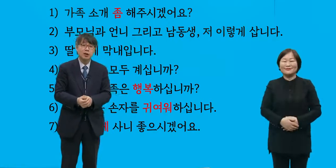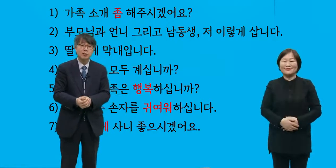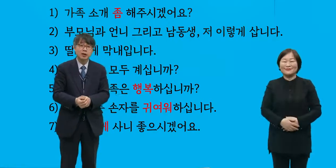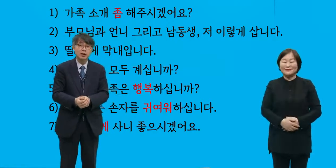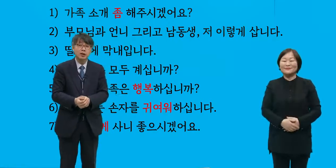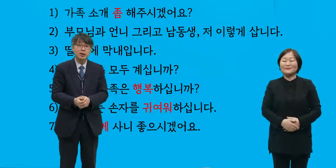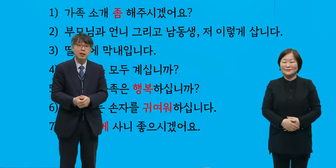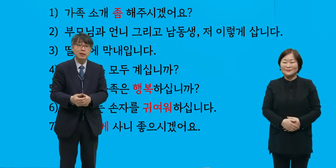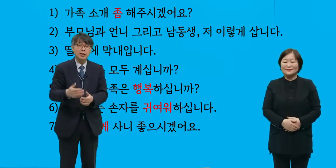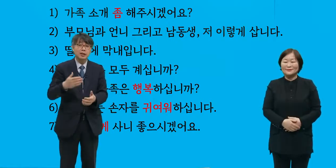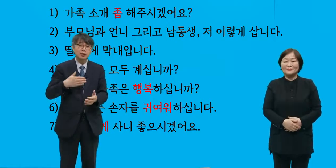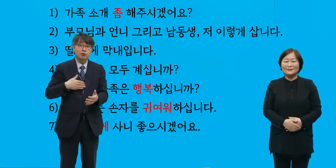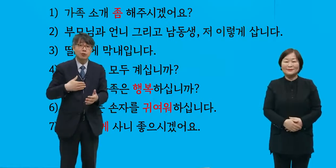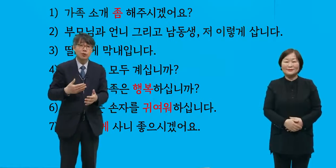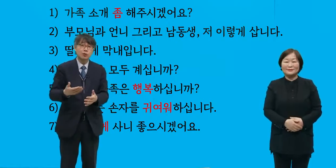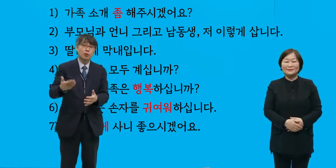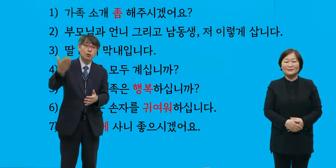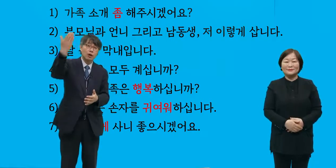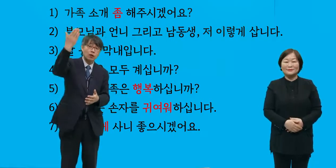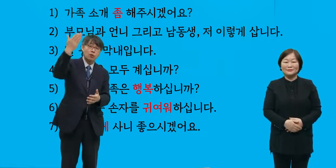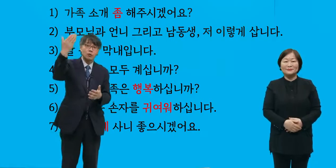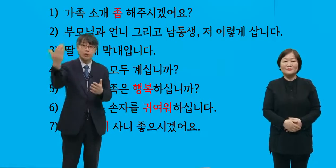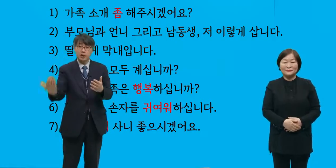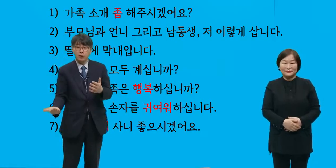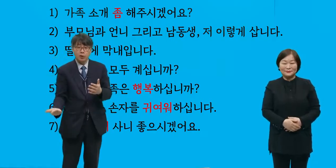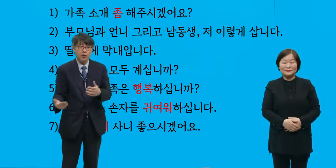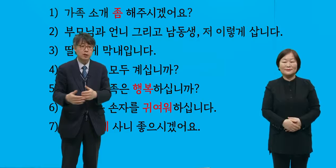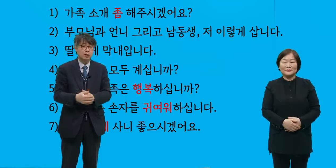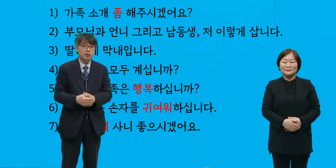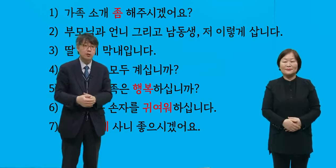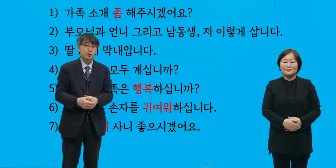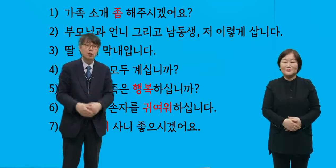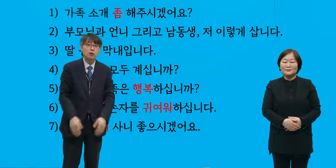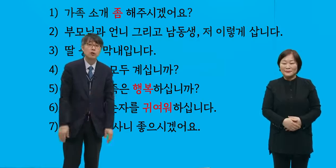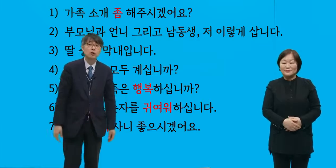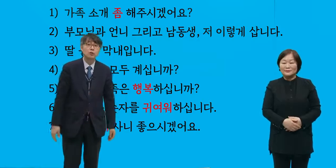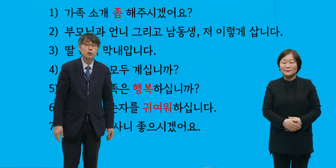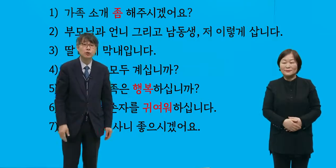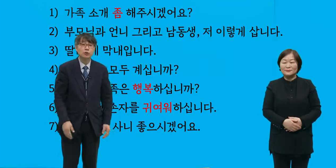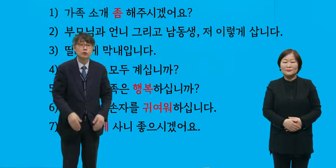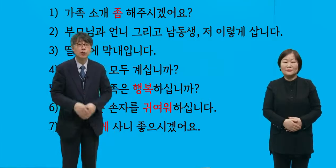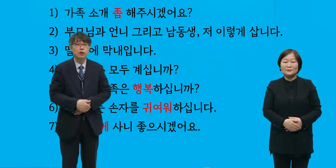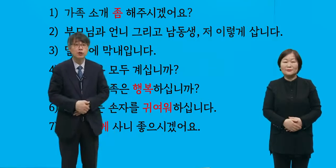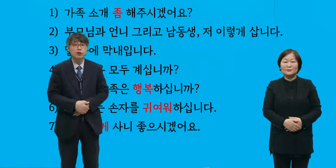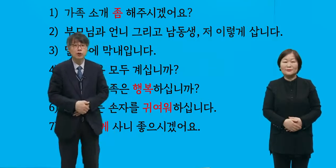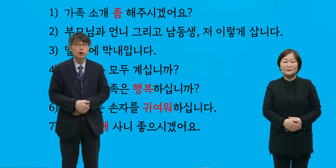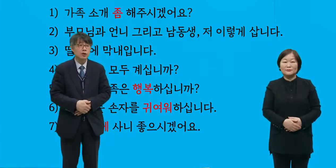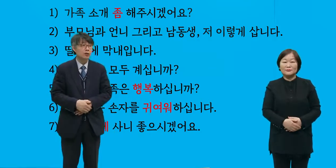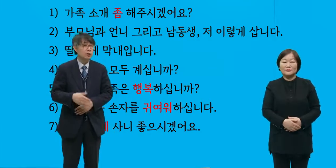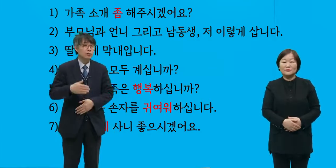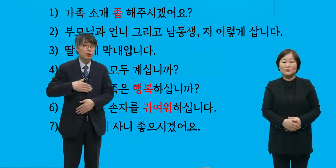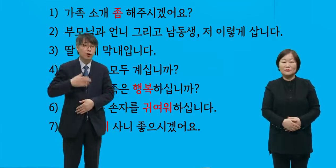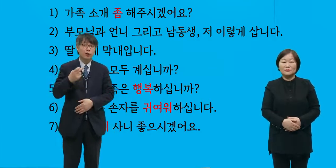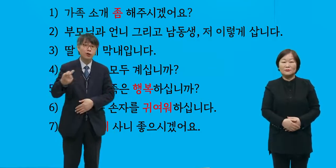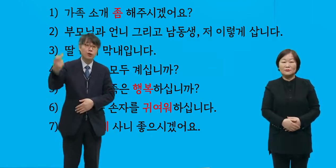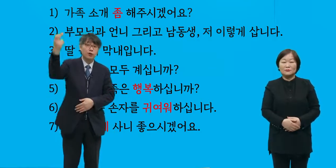생각하면 될 텐데 자기 기준으로 해서 올라가고 내리고 하는 거 생각합니다. 저희 형 있어요. 그러니까 저